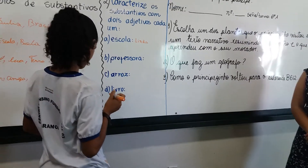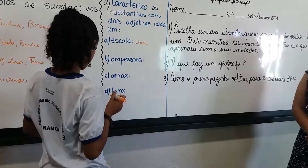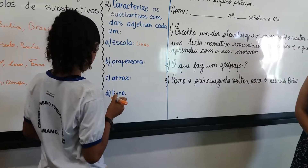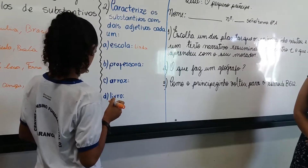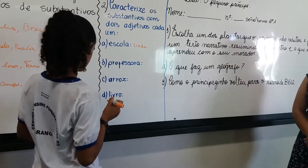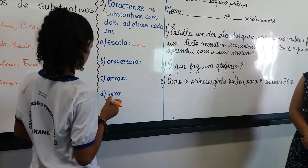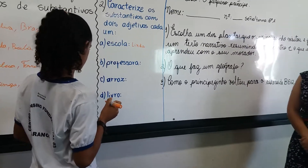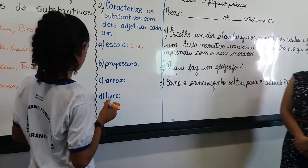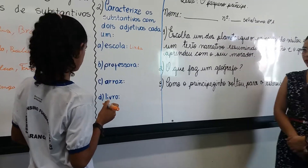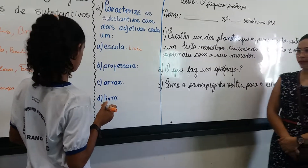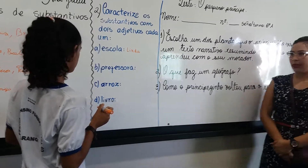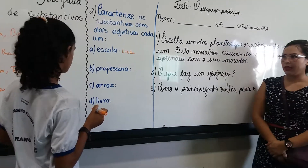Deixa ela pensar.